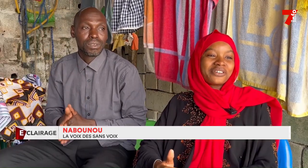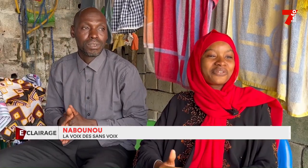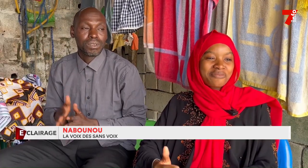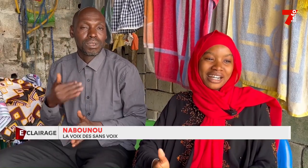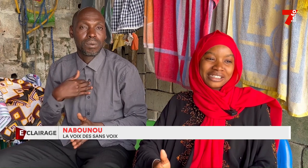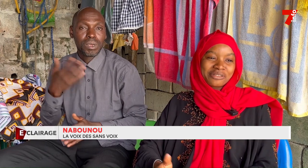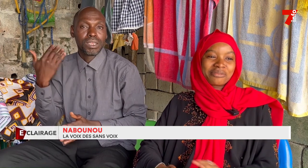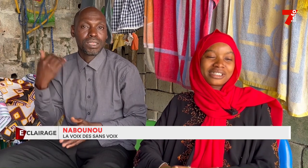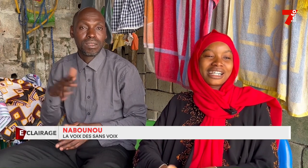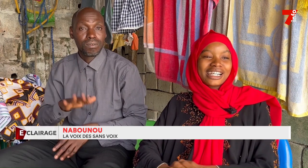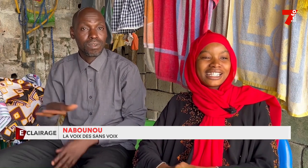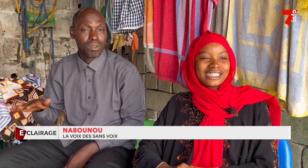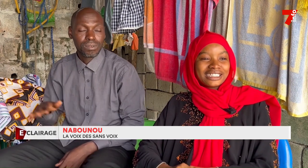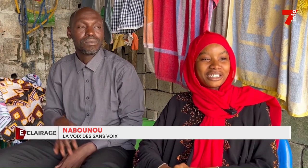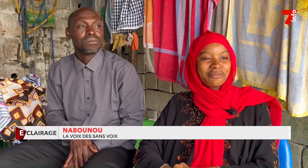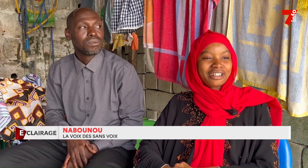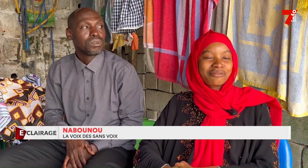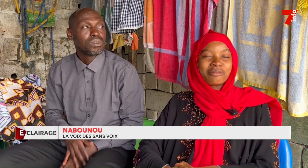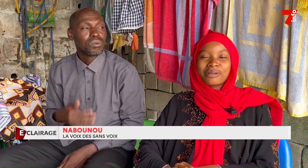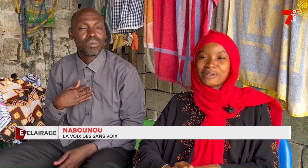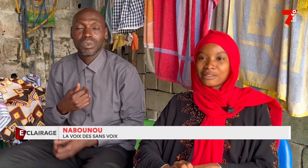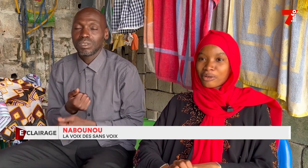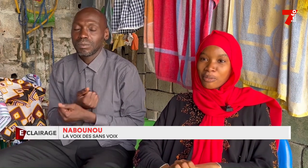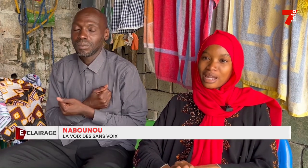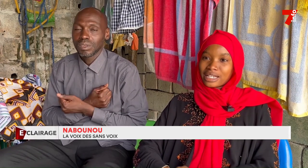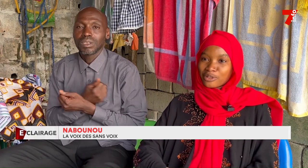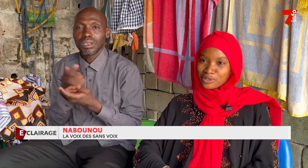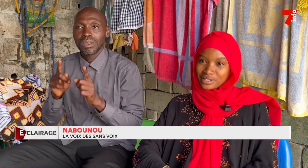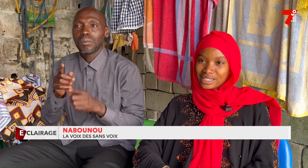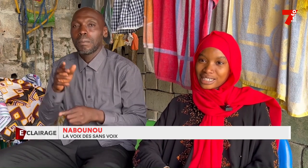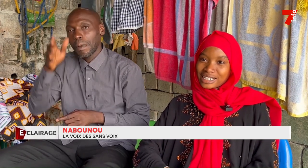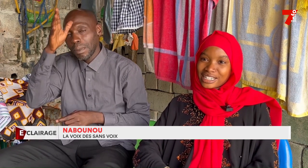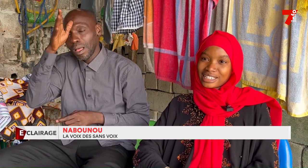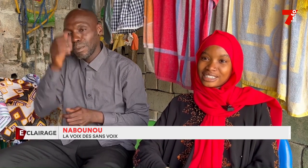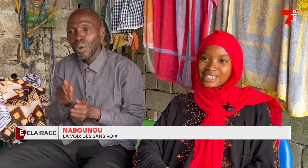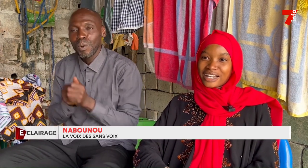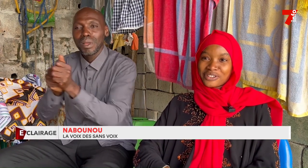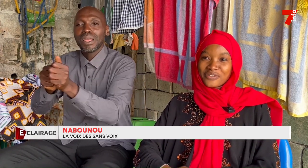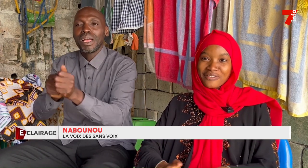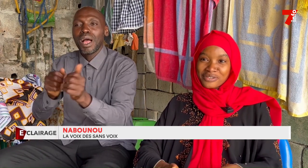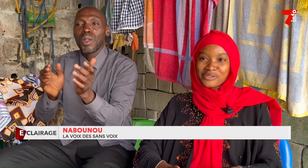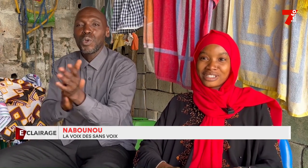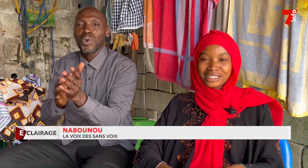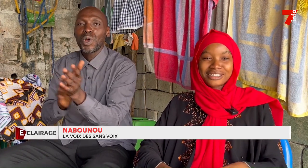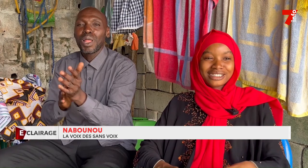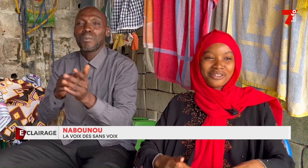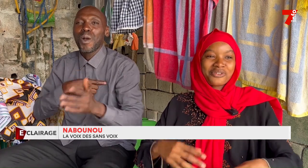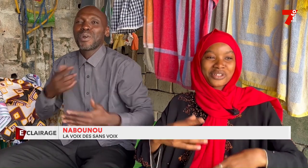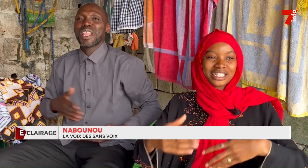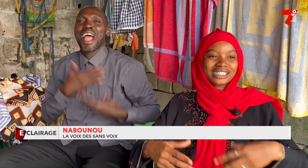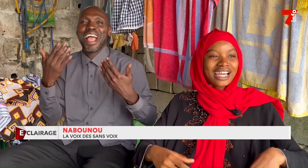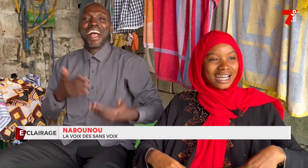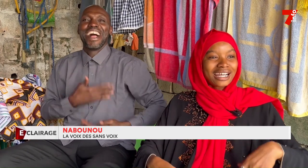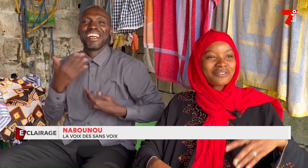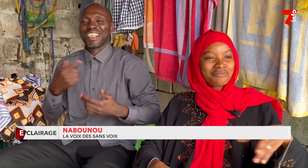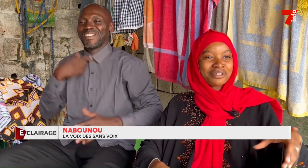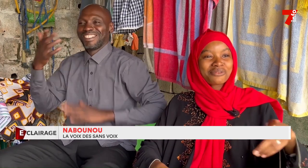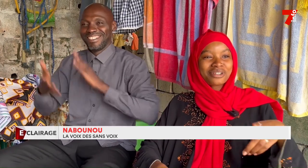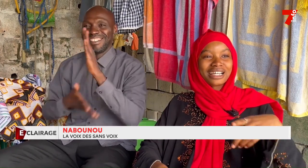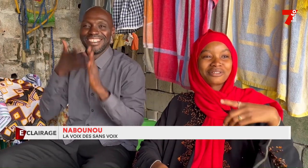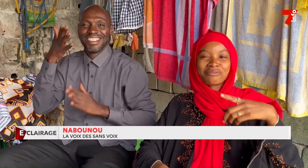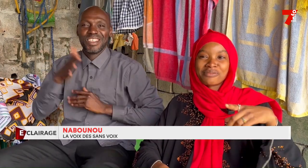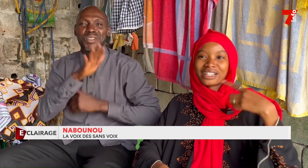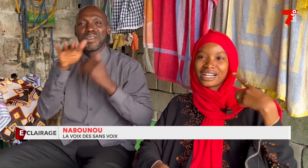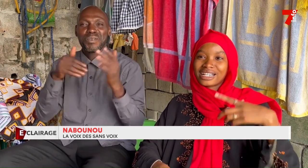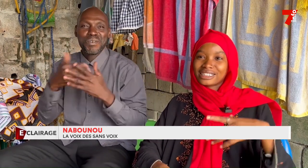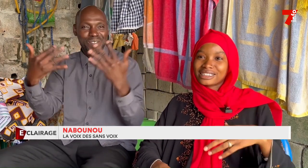Quand j'étais enfant par raison, j'aimais quand mon papa partait m'accompagner à l'école. Là, quand je vais avec lui, quand on cause l'an, je dis « Ah, vive